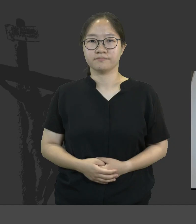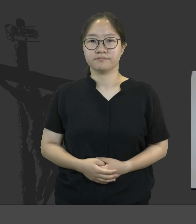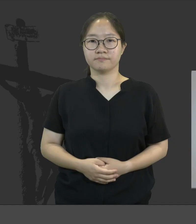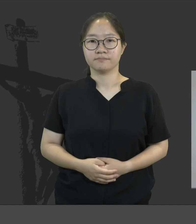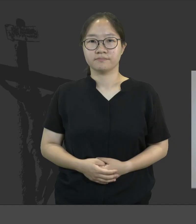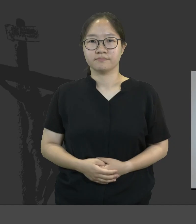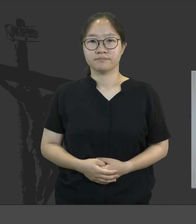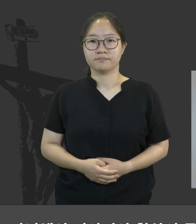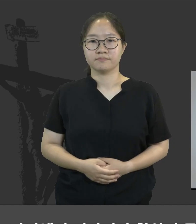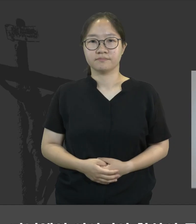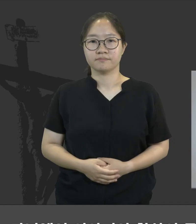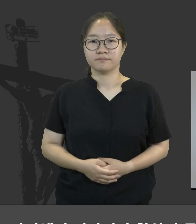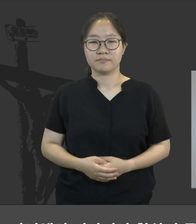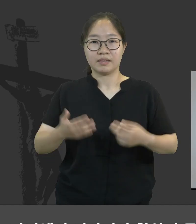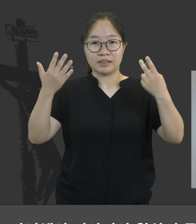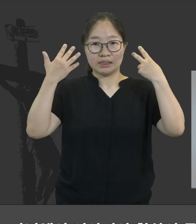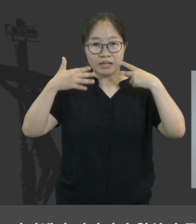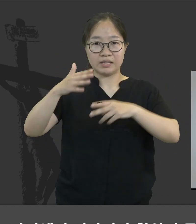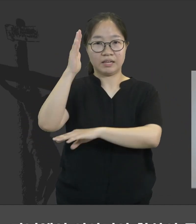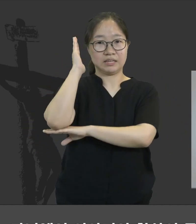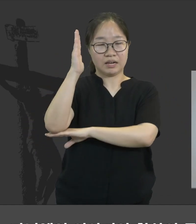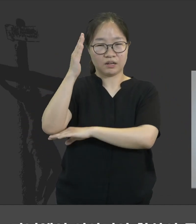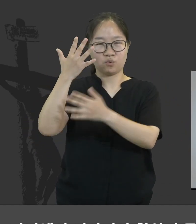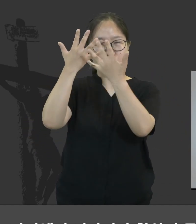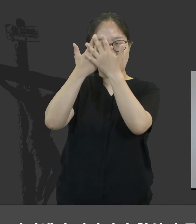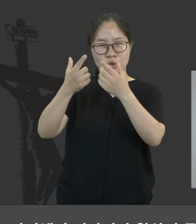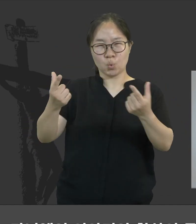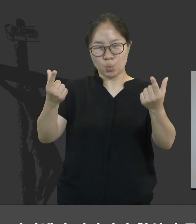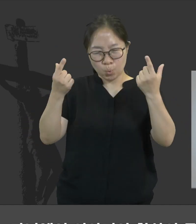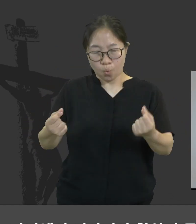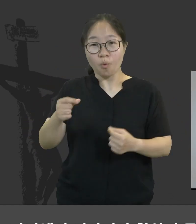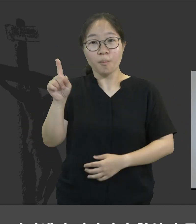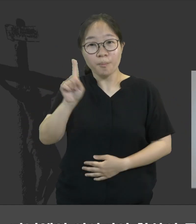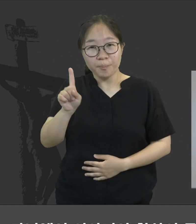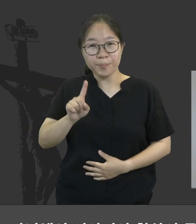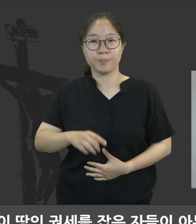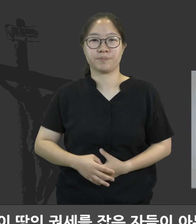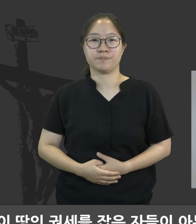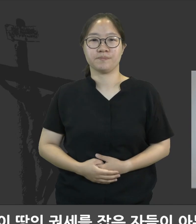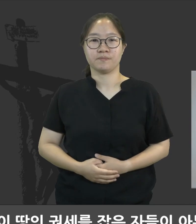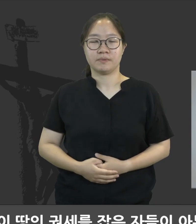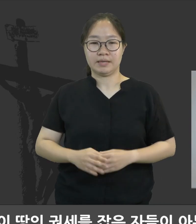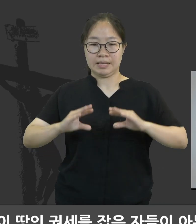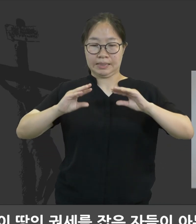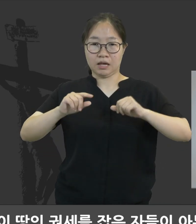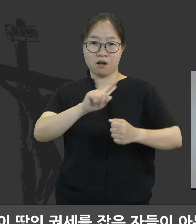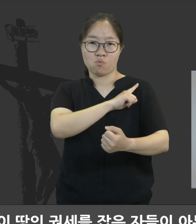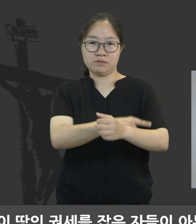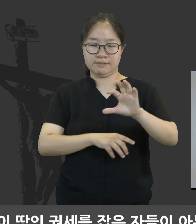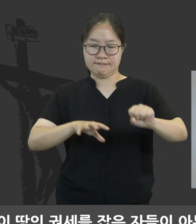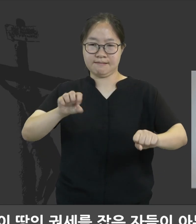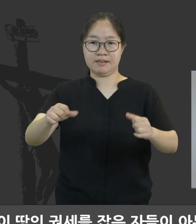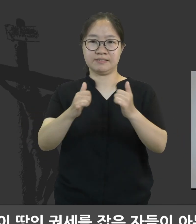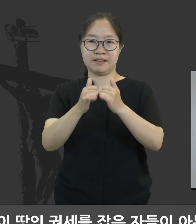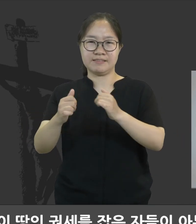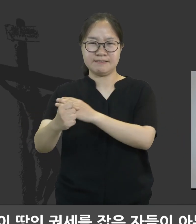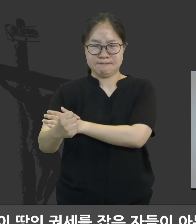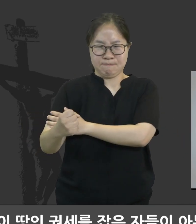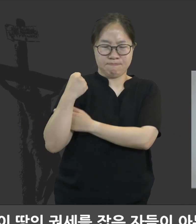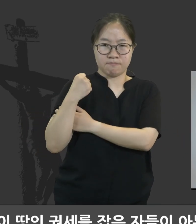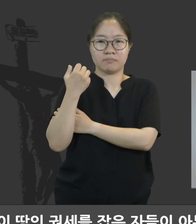다니엘의 이야기와 환상이 공통적으로 보여주는 것은 이 땅의 권세를 잡은 자들이 아무리 강력해 보인다고